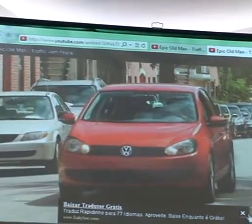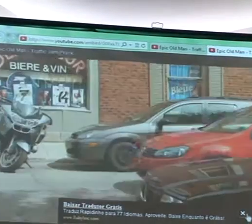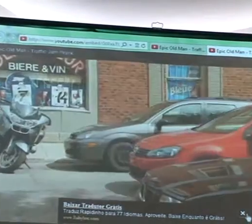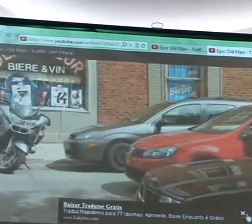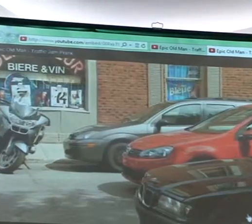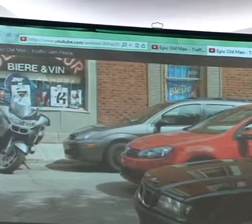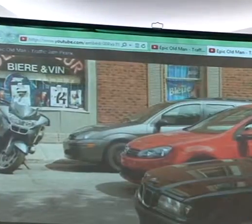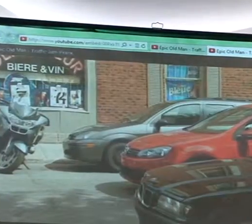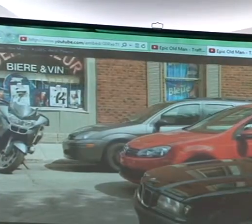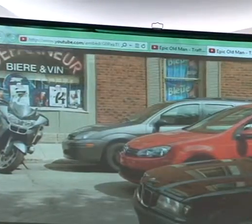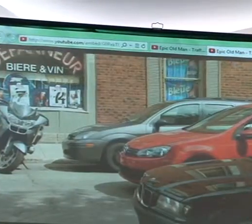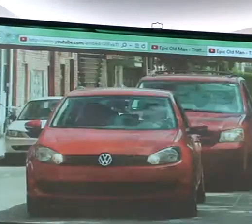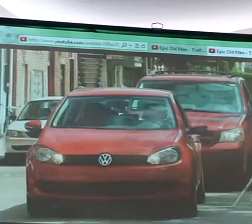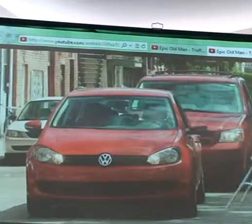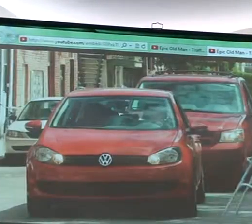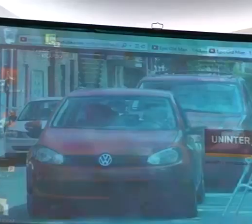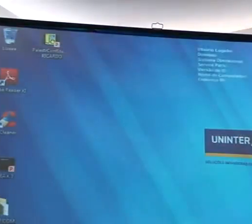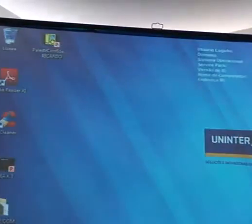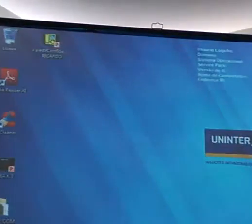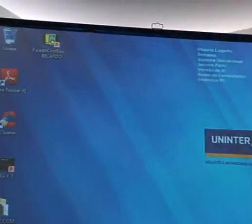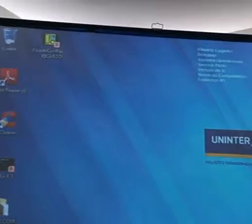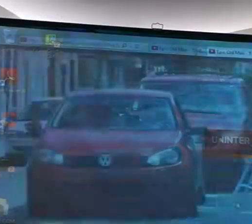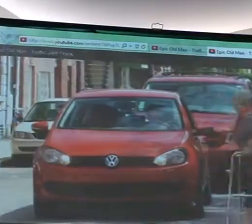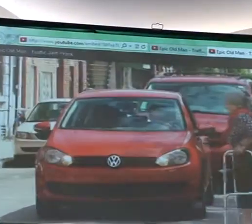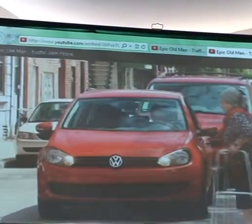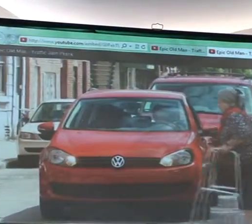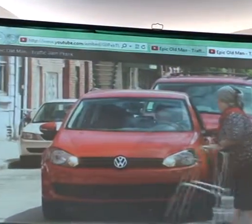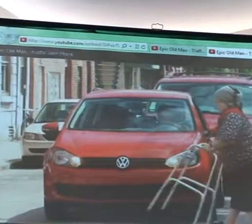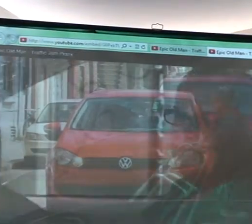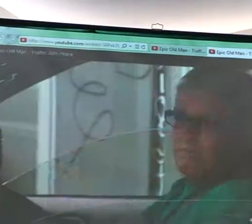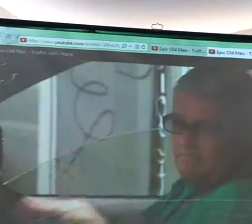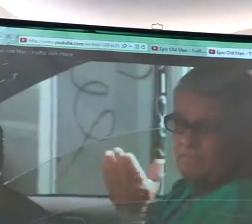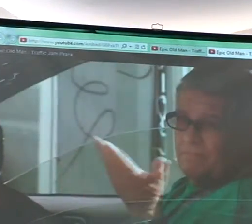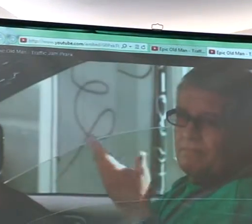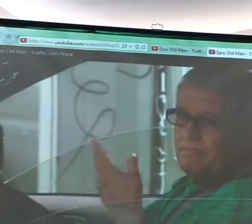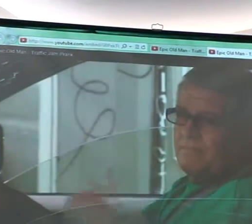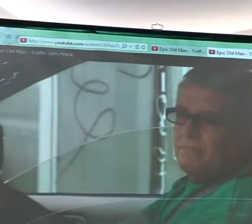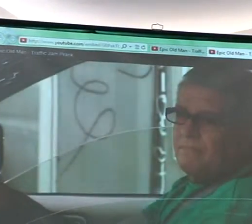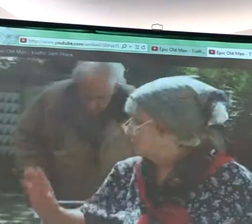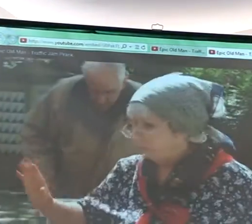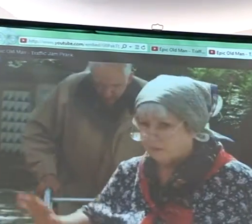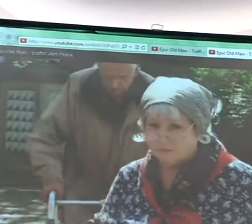idosas e com deficiência atravessando a rua.